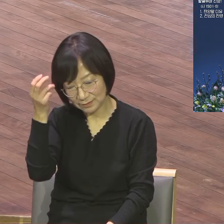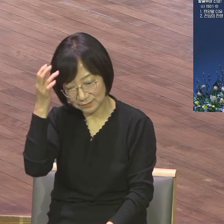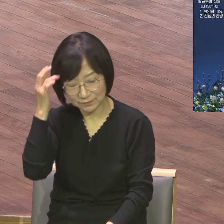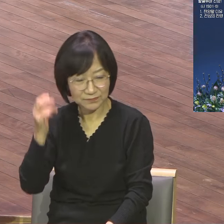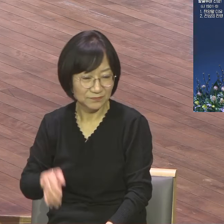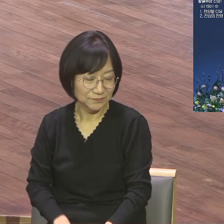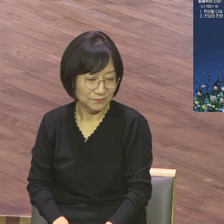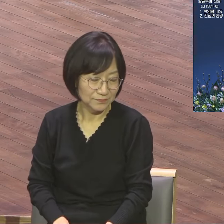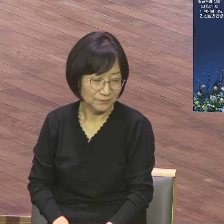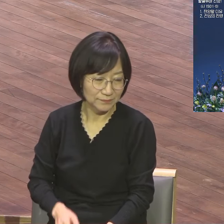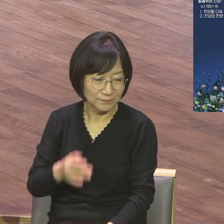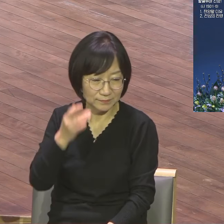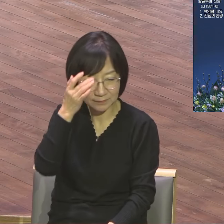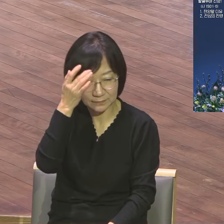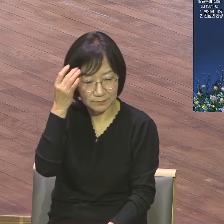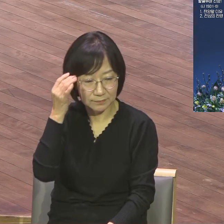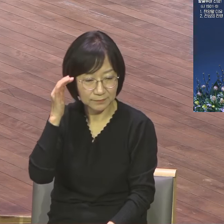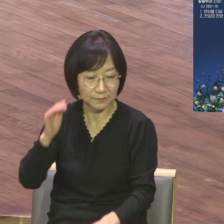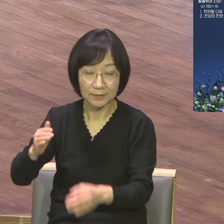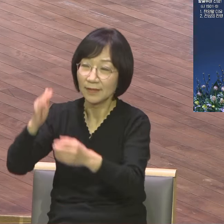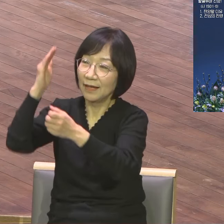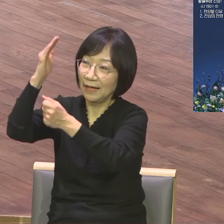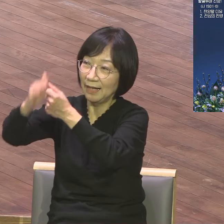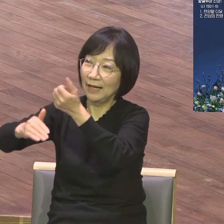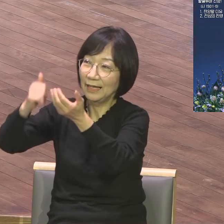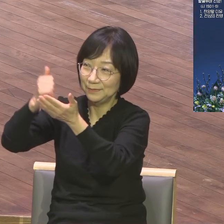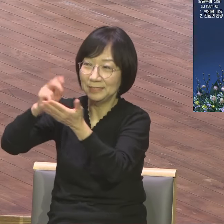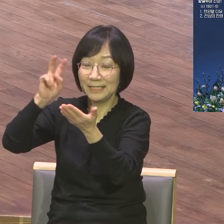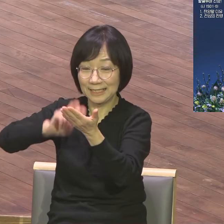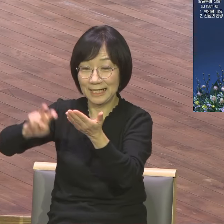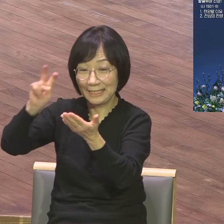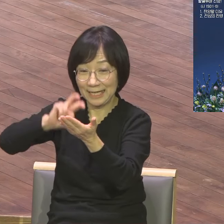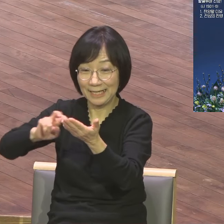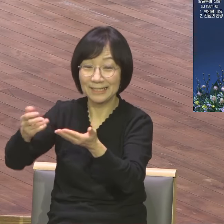하나님을 찬양해야 되는데. 찬양하는 걸 평가합니까?